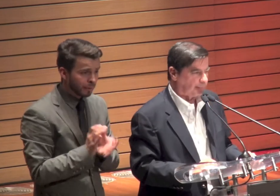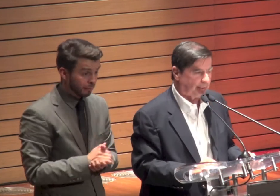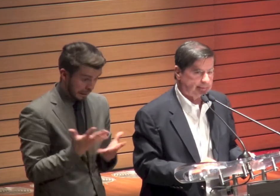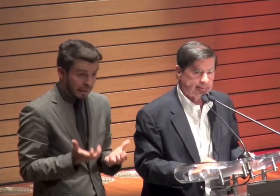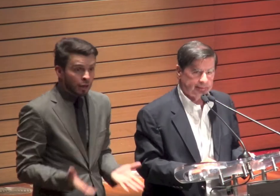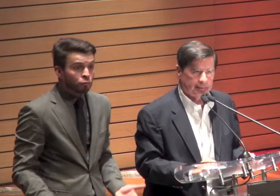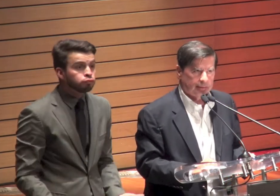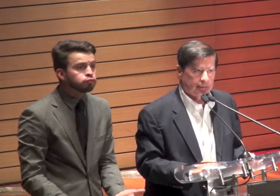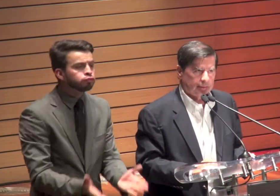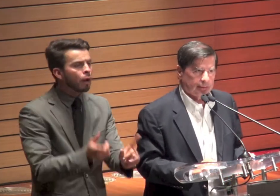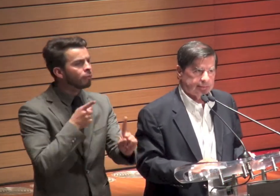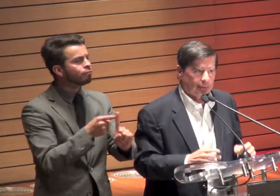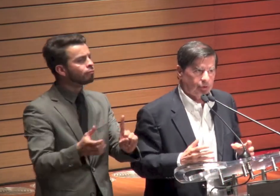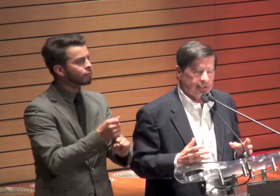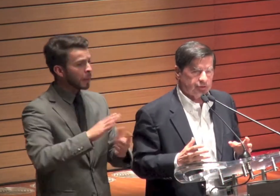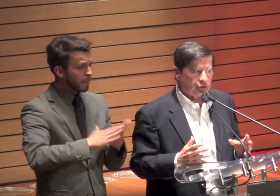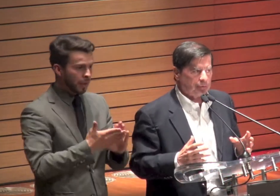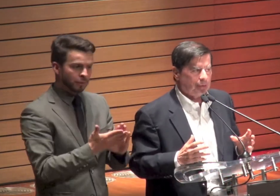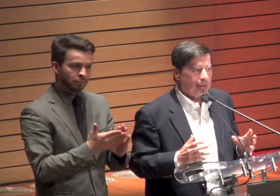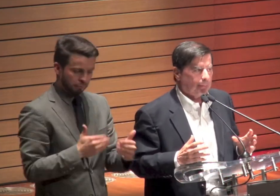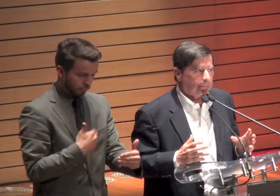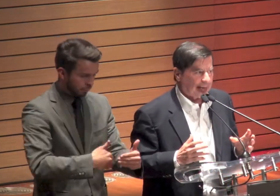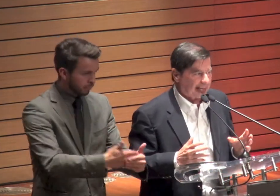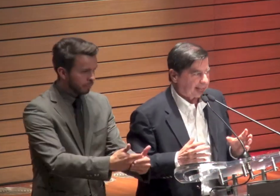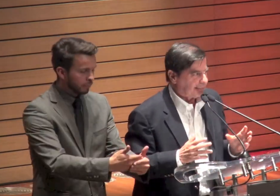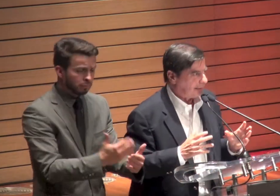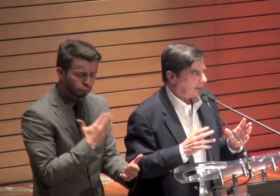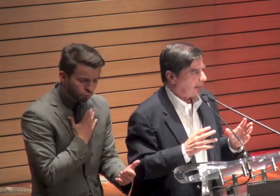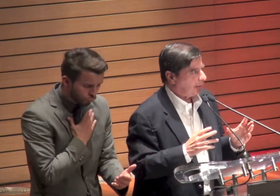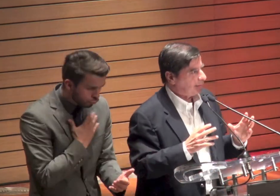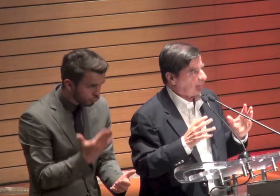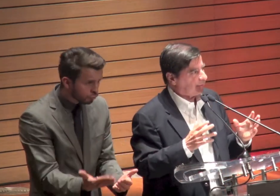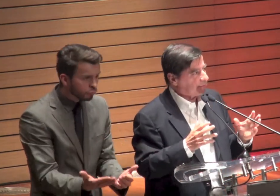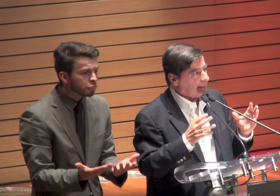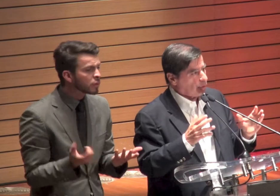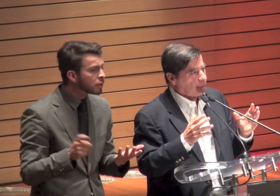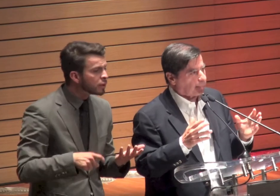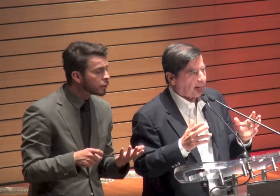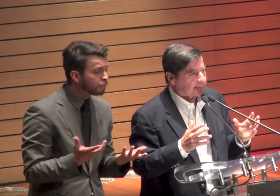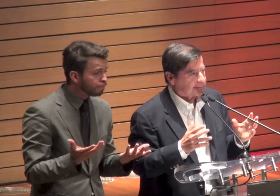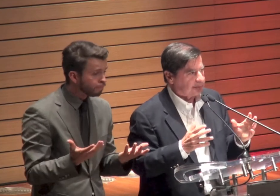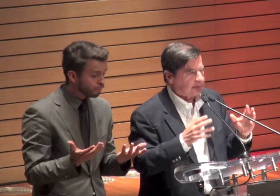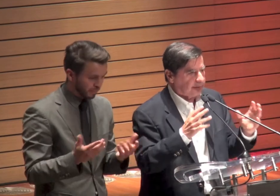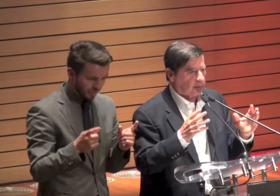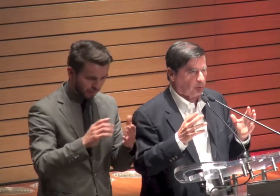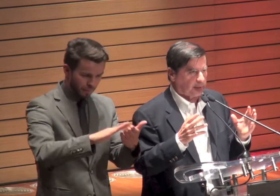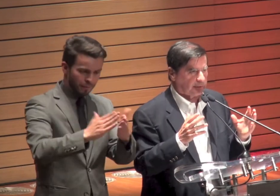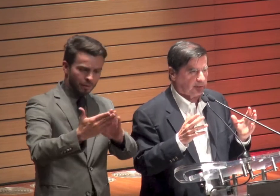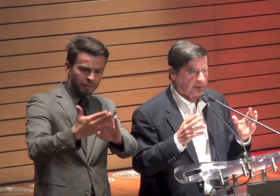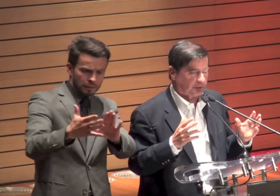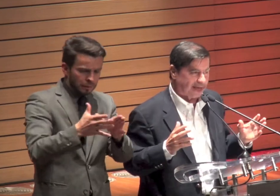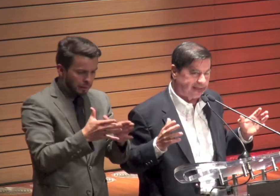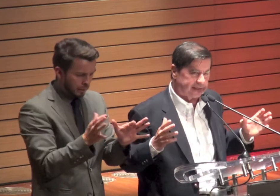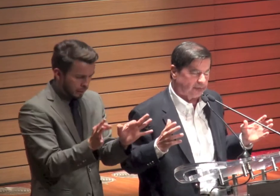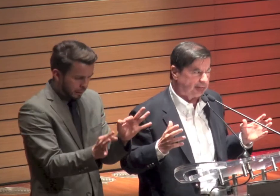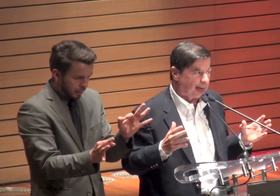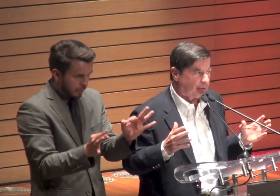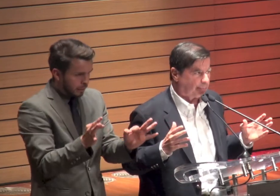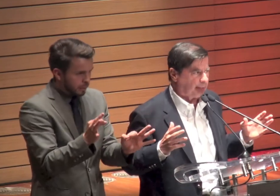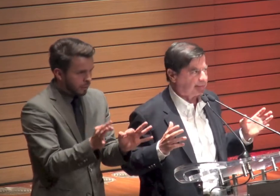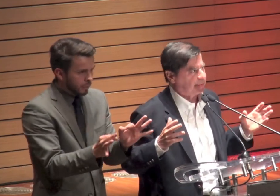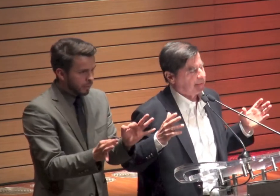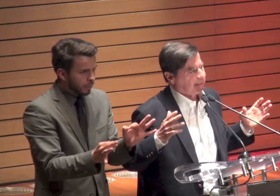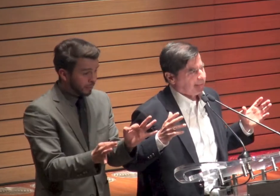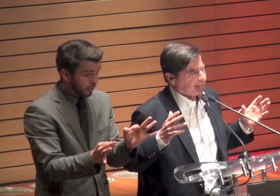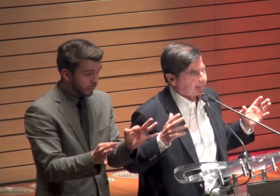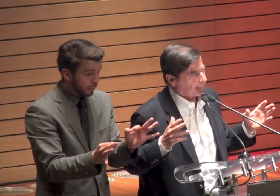avanzar en la paz. Estamos listos para que Defendamos la Paz y el gobierno nacional, y en Defendamos